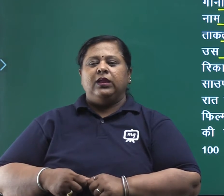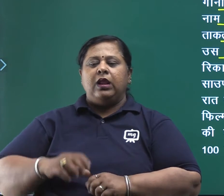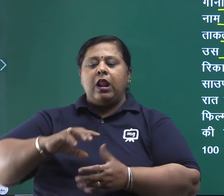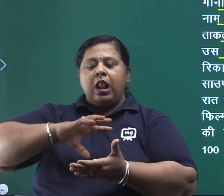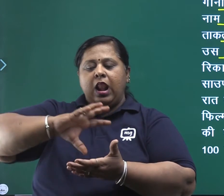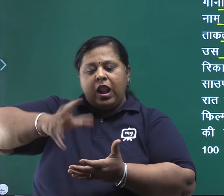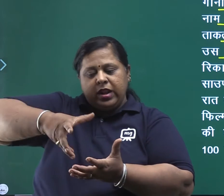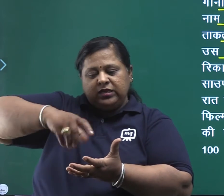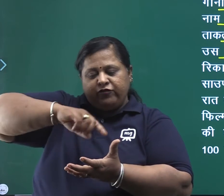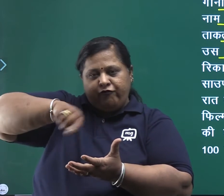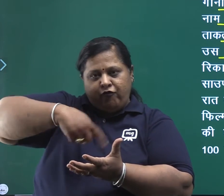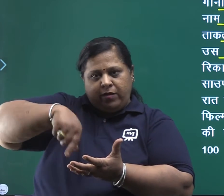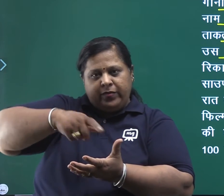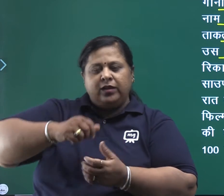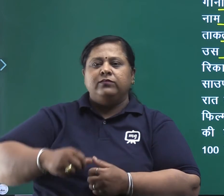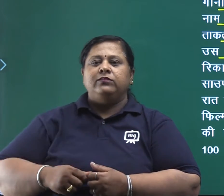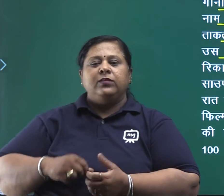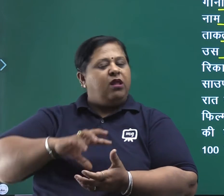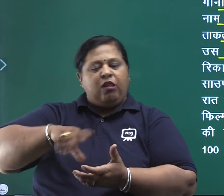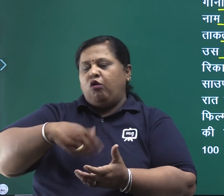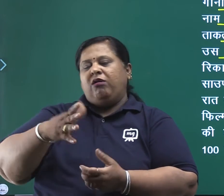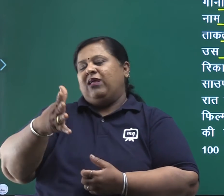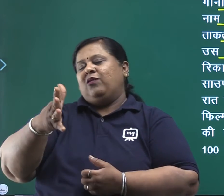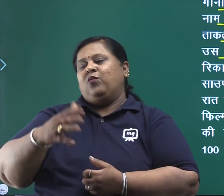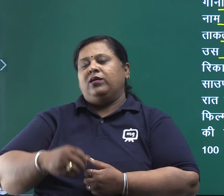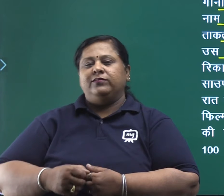डिस्क फॉर्म में रिकॉर्ड नहीं हुआ,